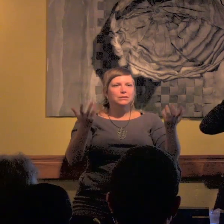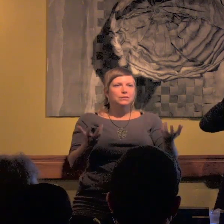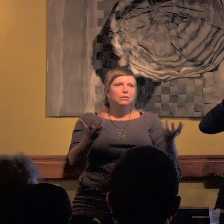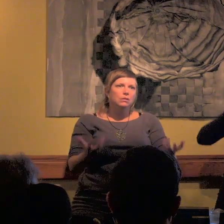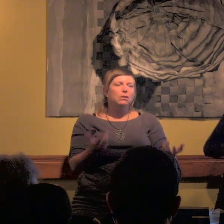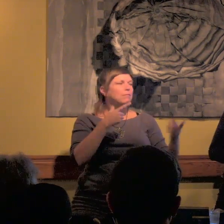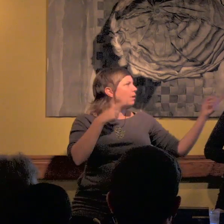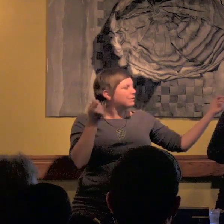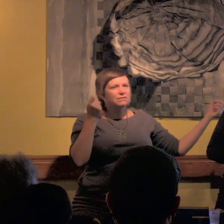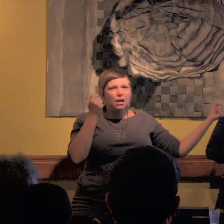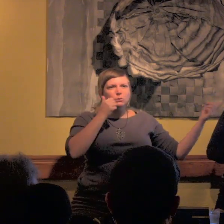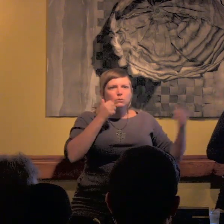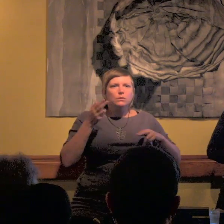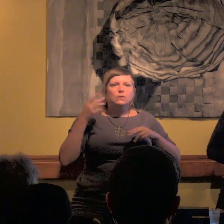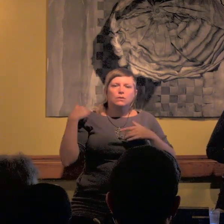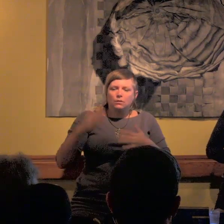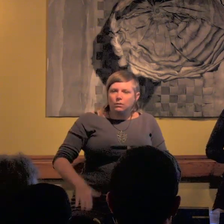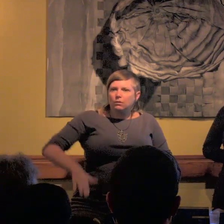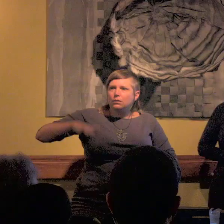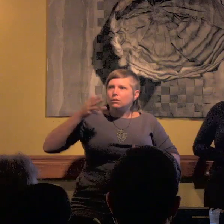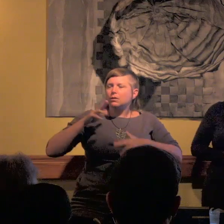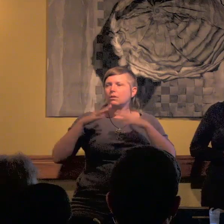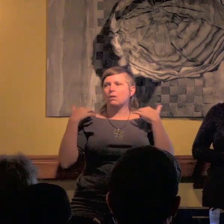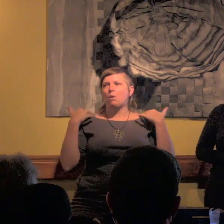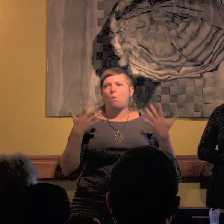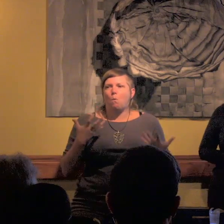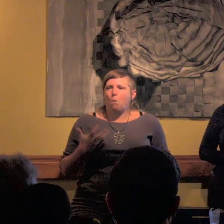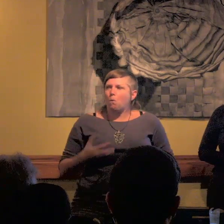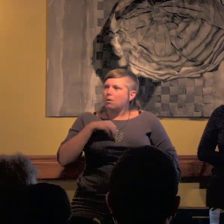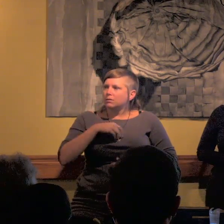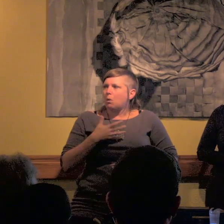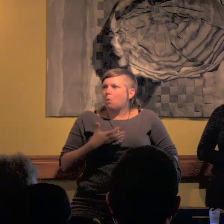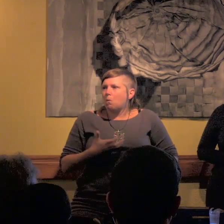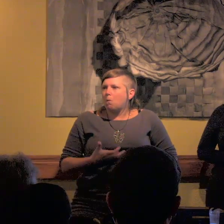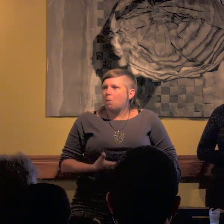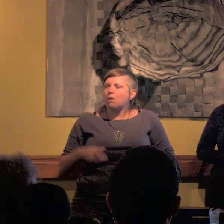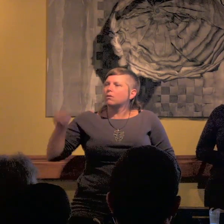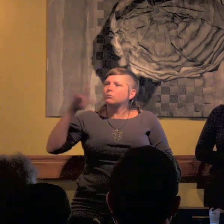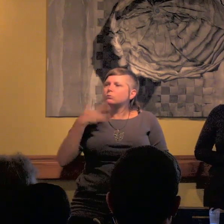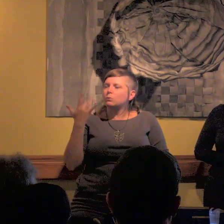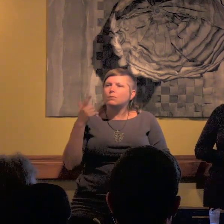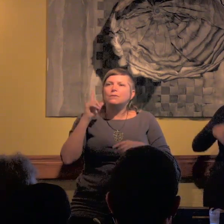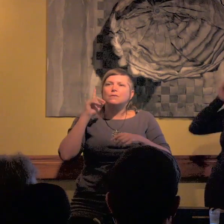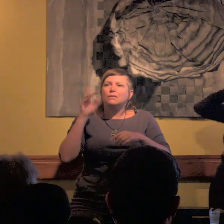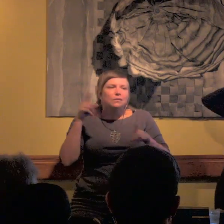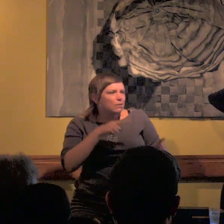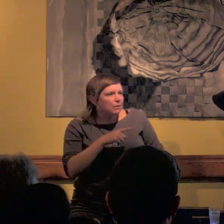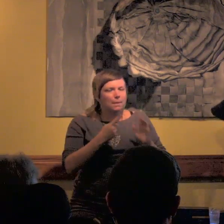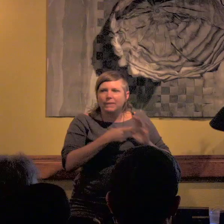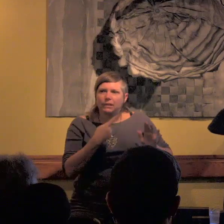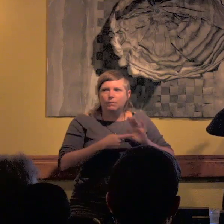le temps avance, plus on va avoir de la difficulté à pouvoir tenir tout ça. Alors, imaginez une personne sourde qui vit ça vraiment au quotidien et pour